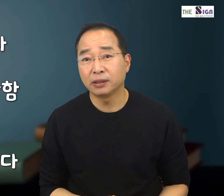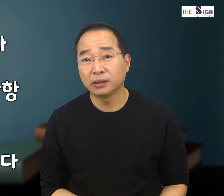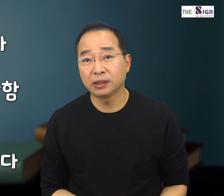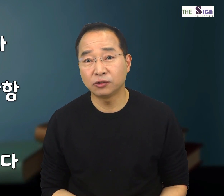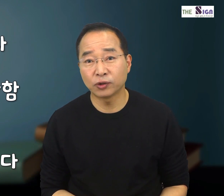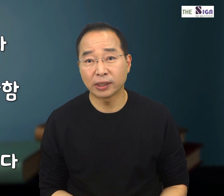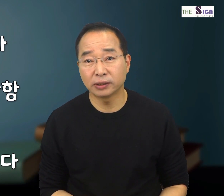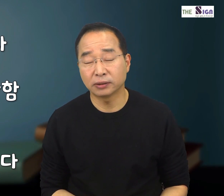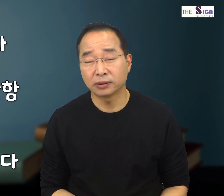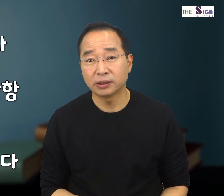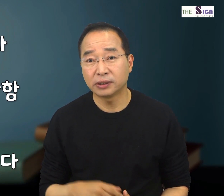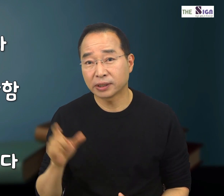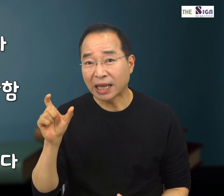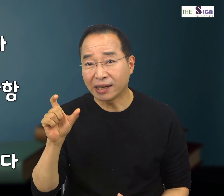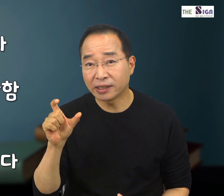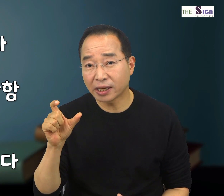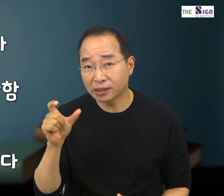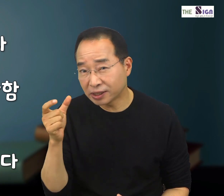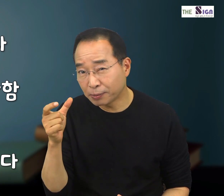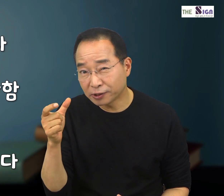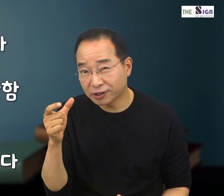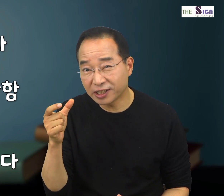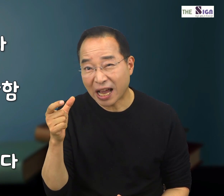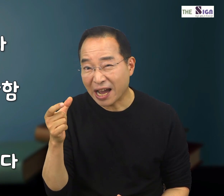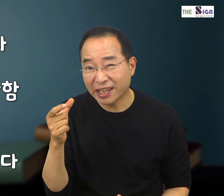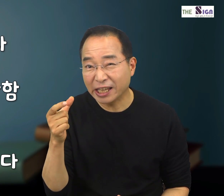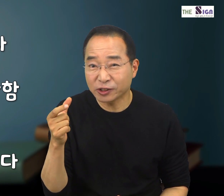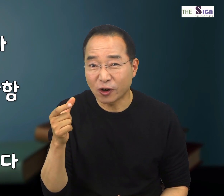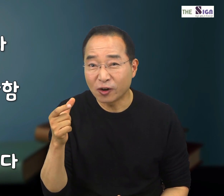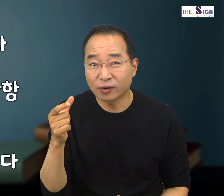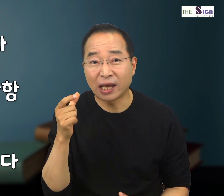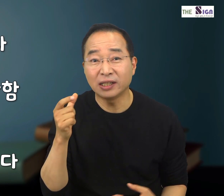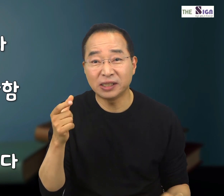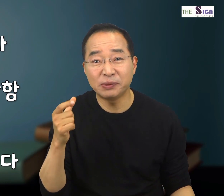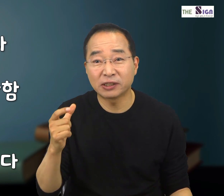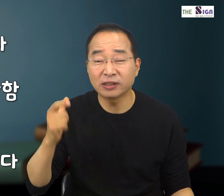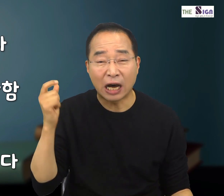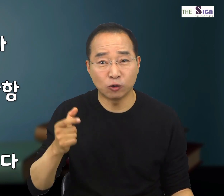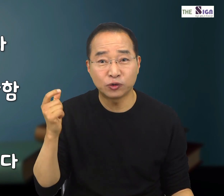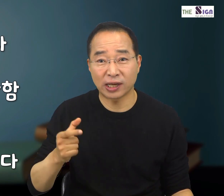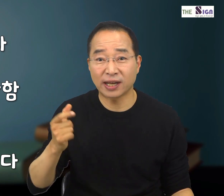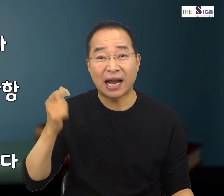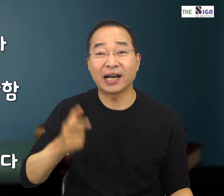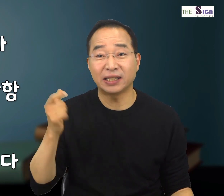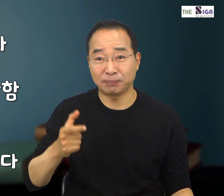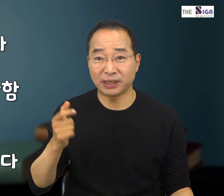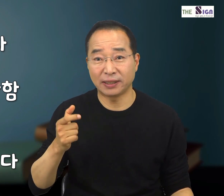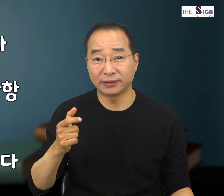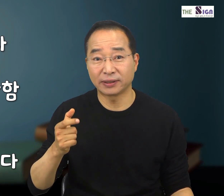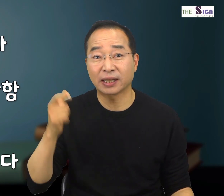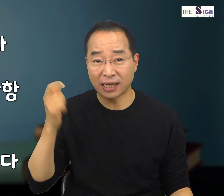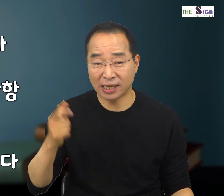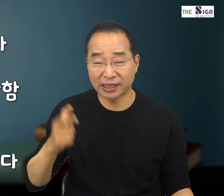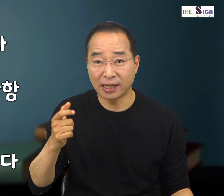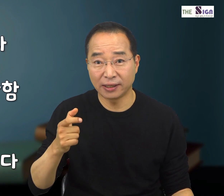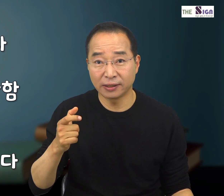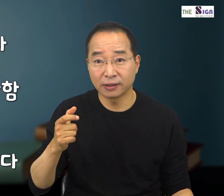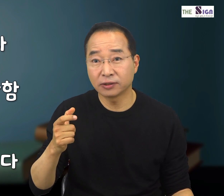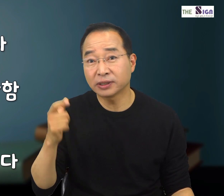이 수화는 이제 달걀을 집었을 때 이게 안 깨져 라는 의미에서 나온 수화가 강하다입니다. 강하다. 그래서